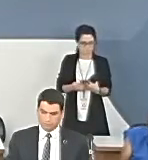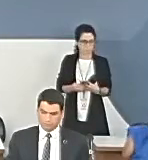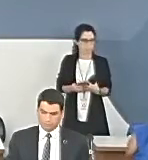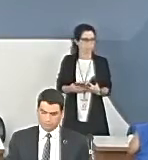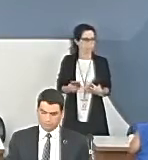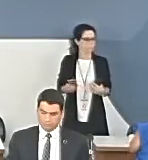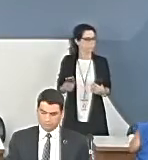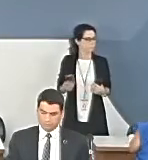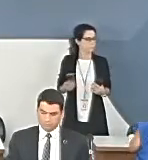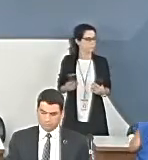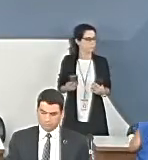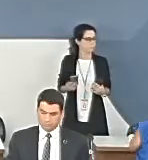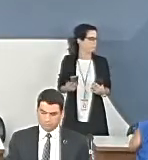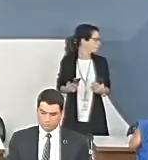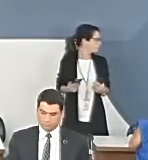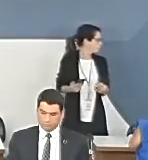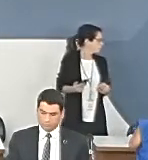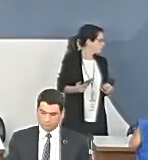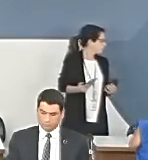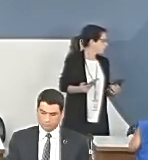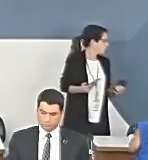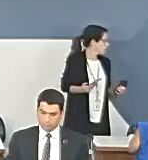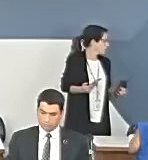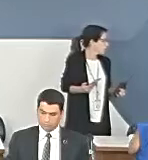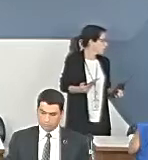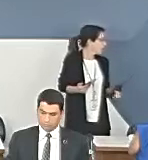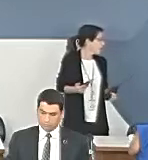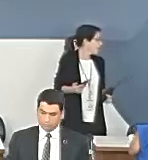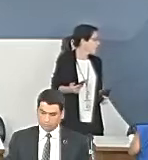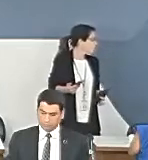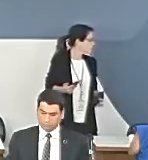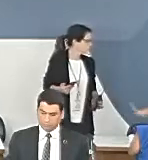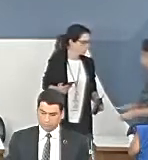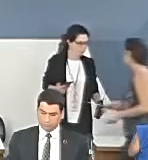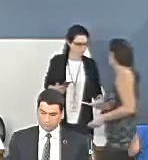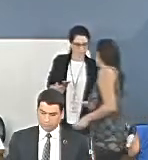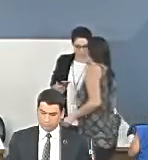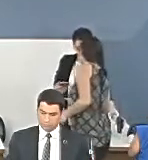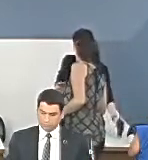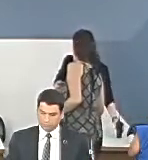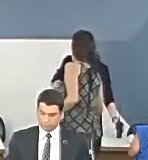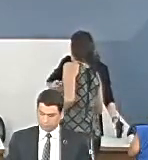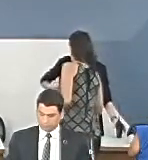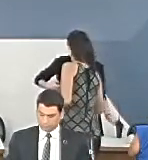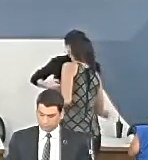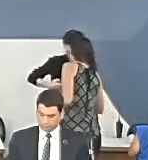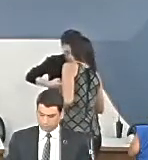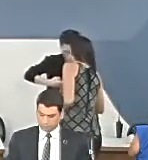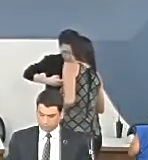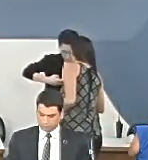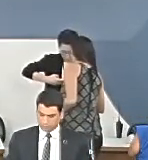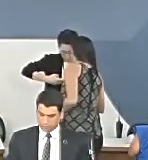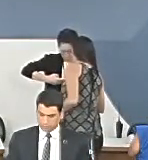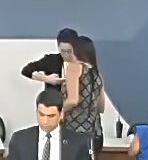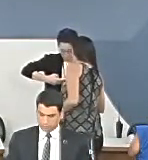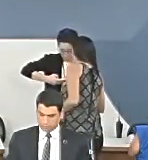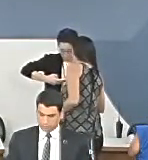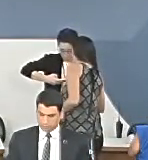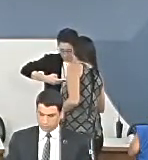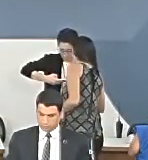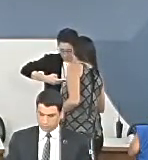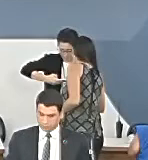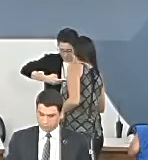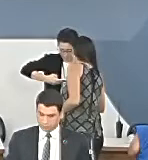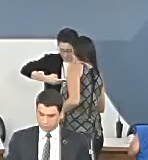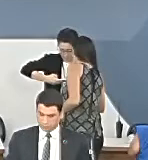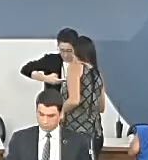será com afinco para que a gente possa é atingir o que você disse as leis já existem